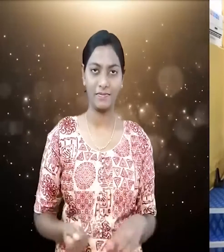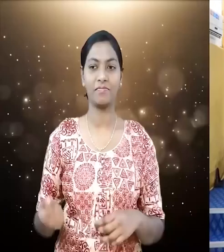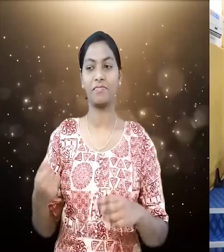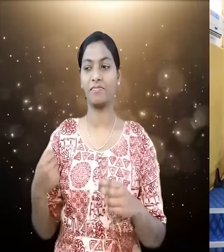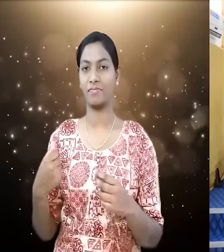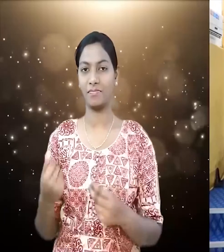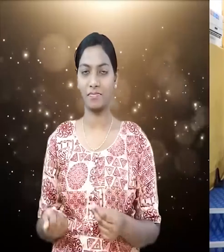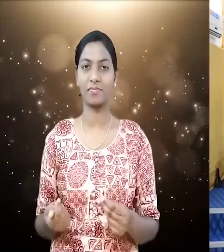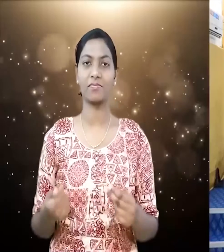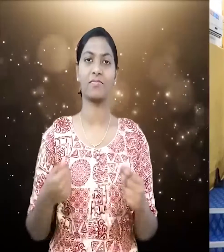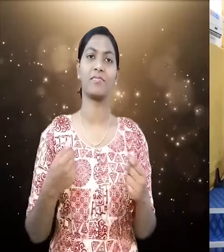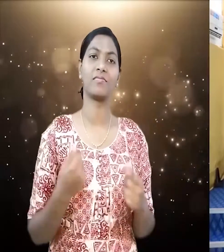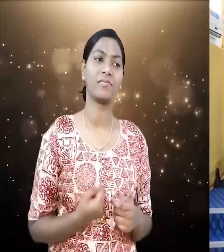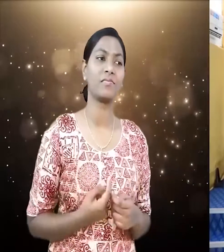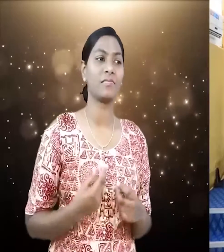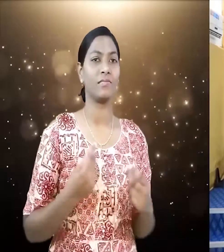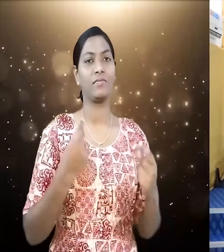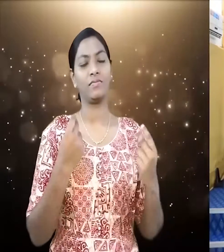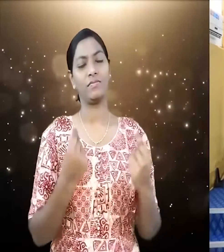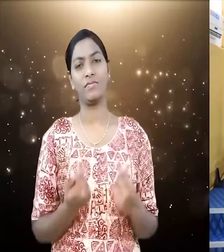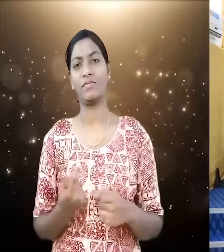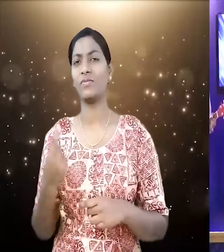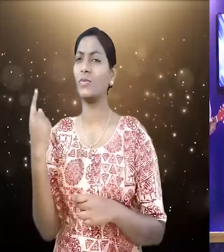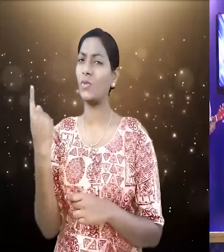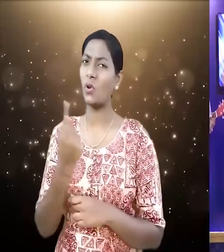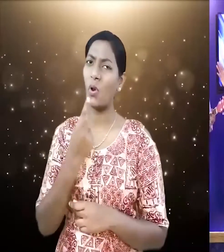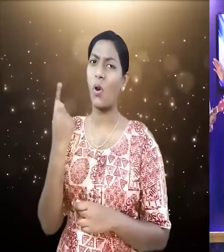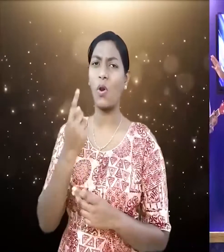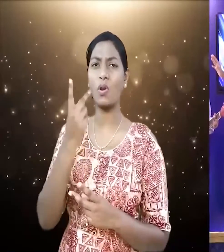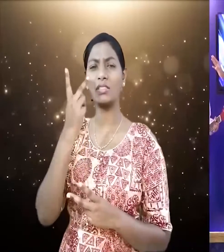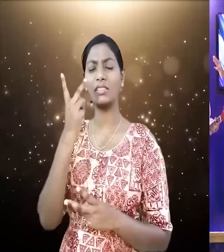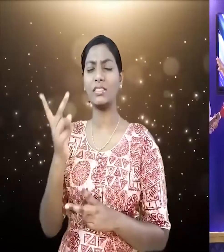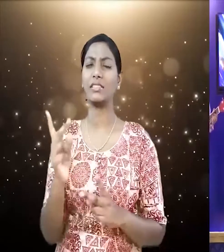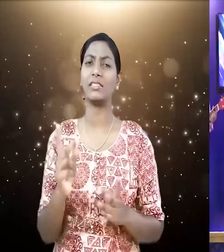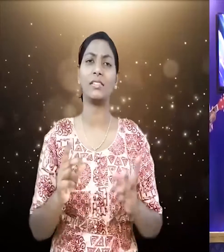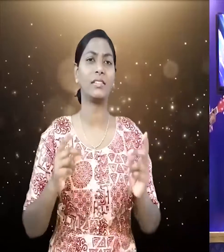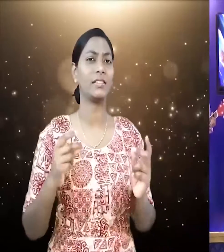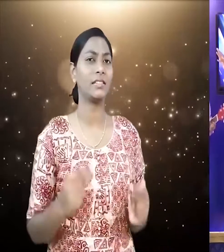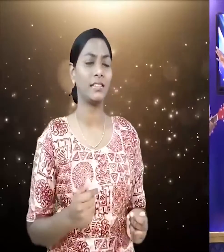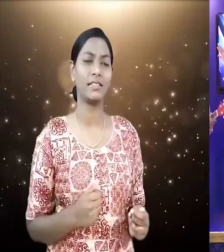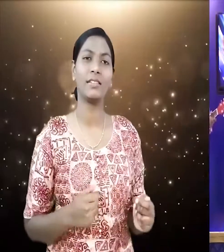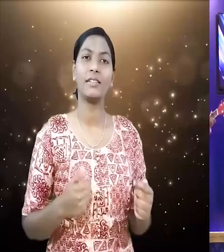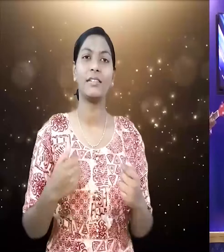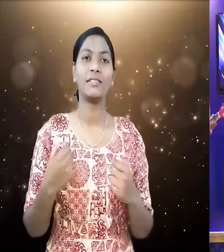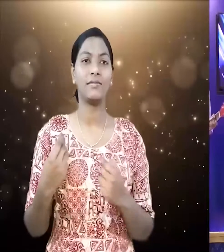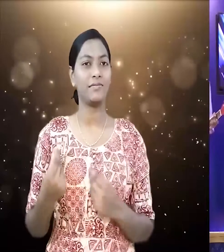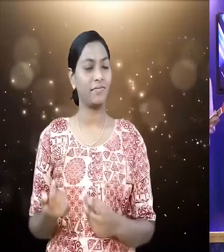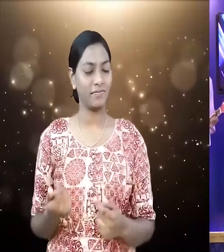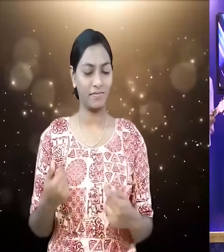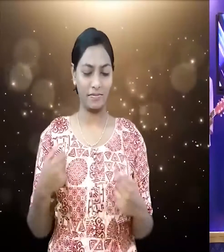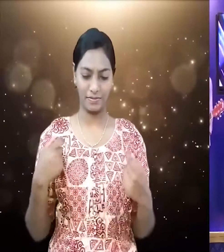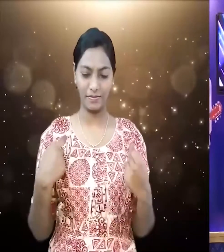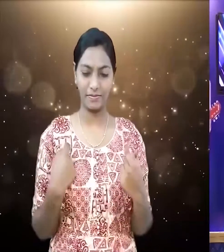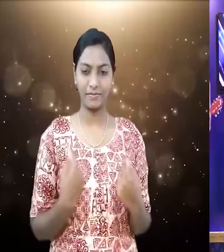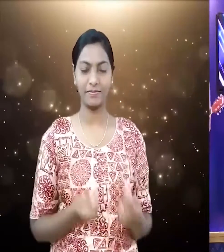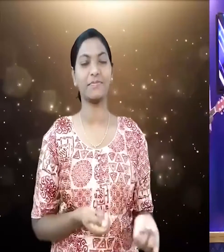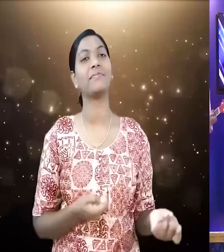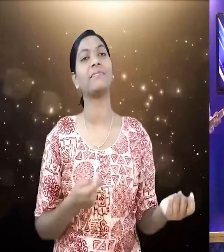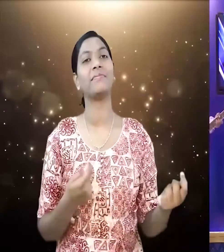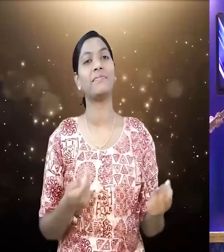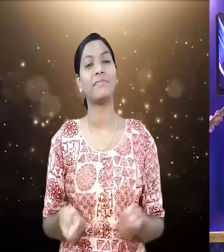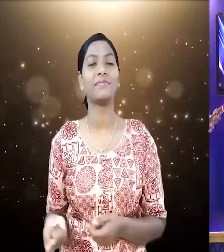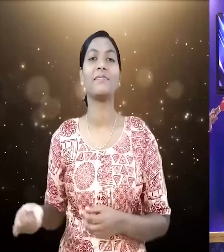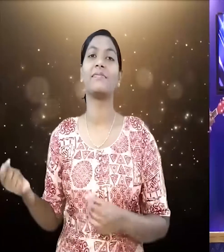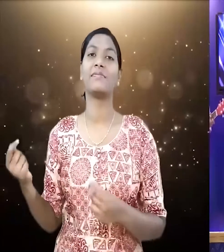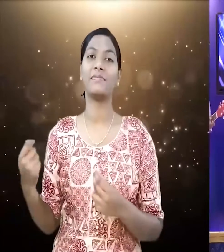ओ राने, मैं केवल तुझको देखूं, केवल तुझको मैं देखूं। ओ लाला